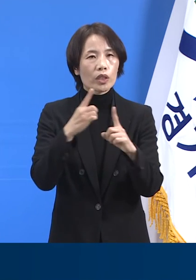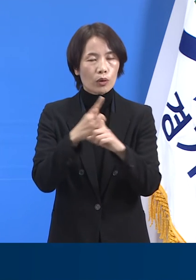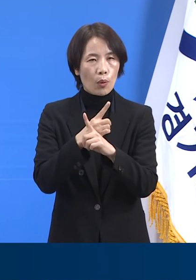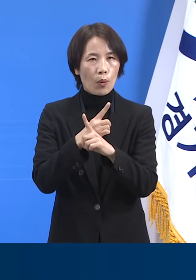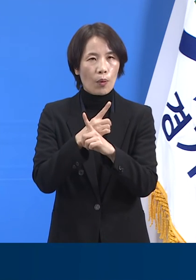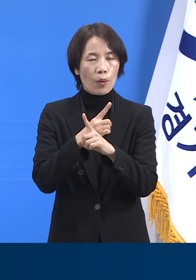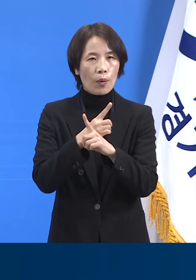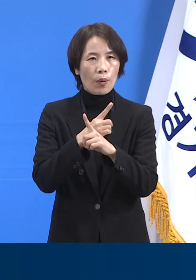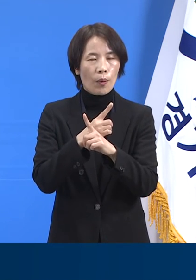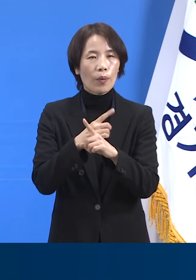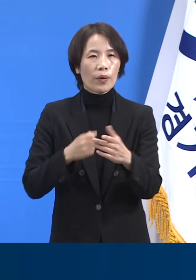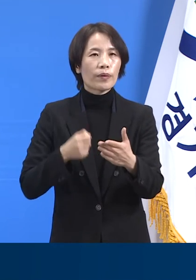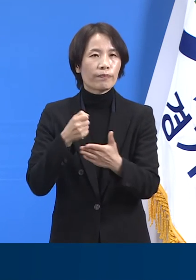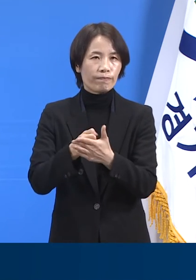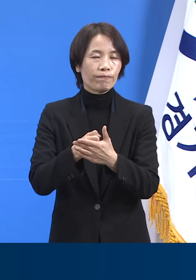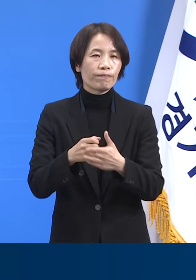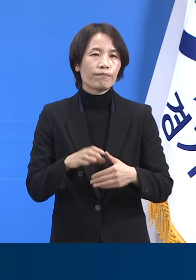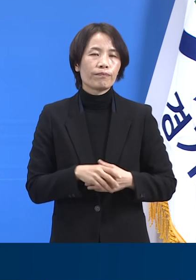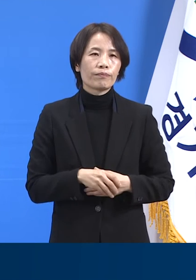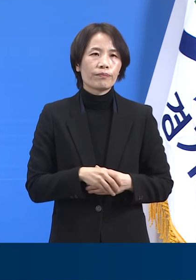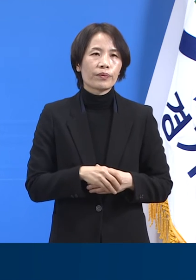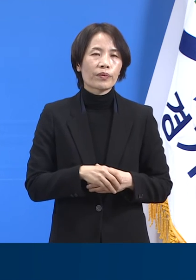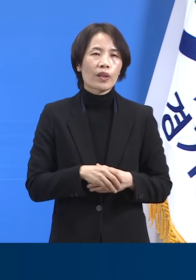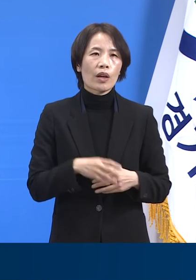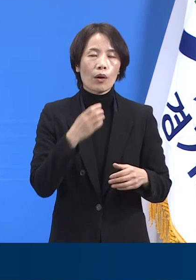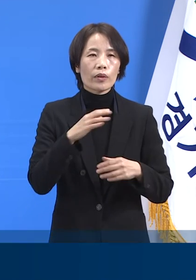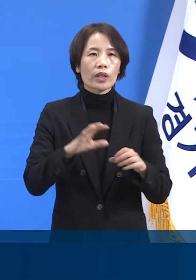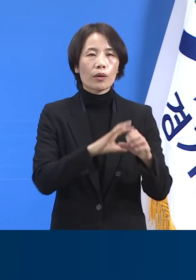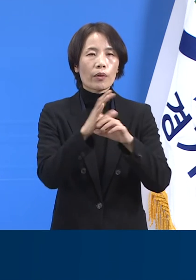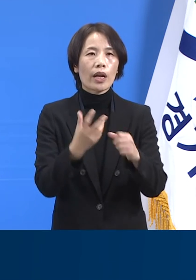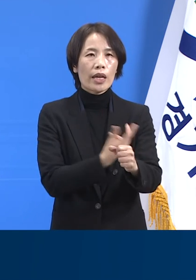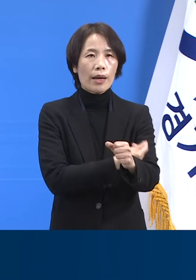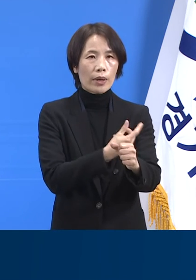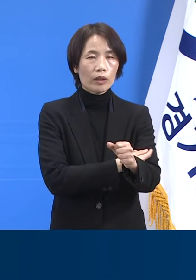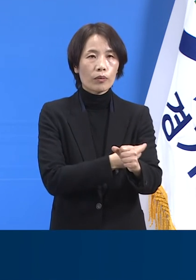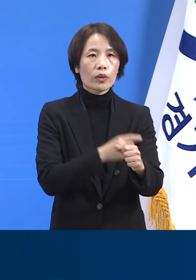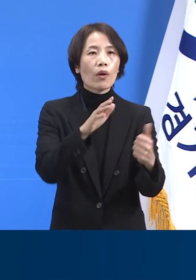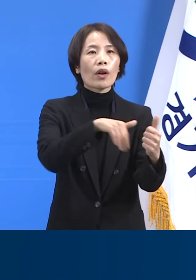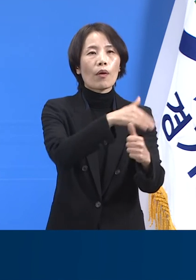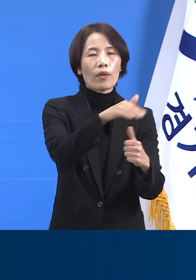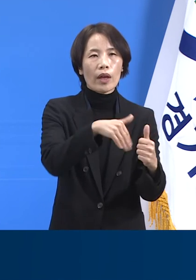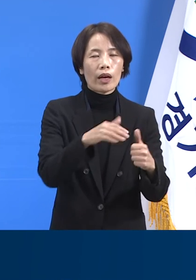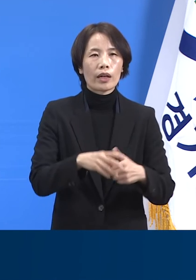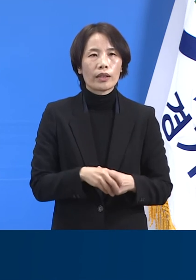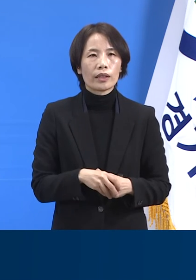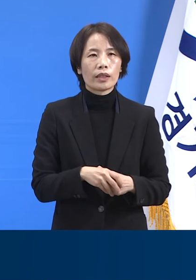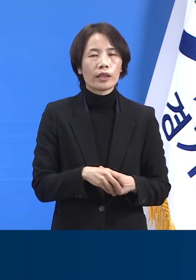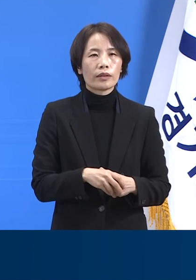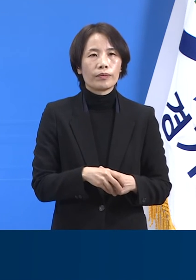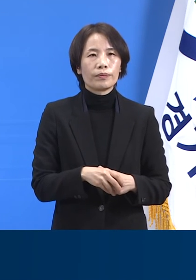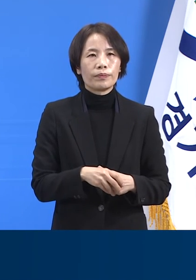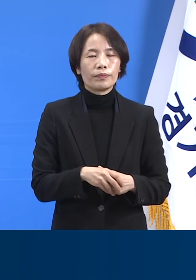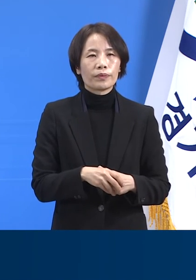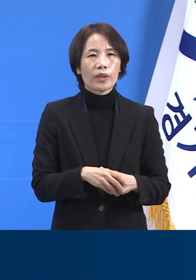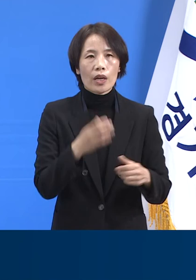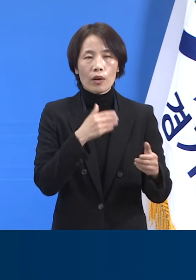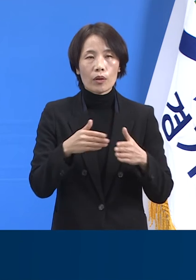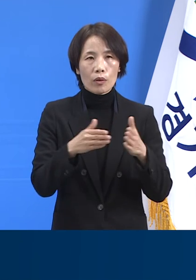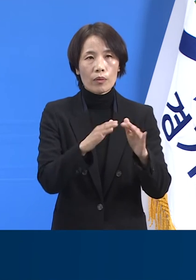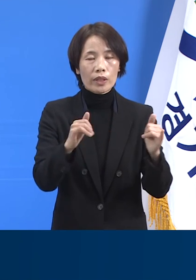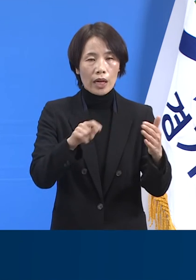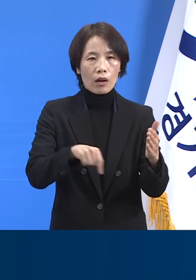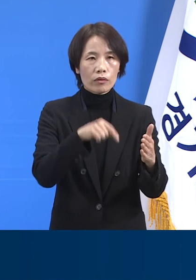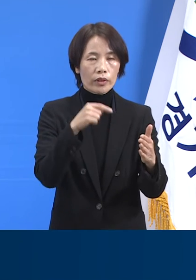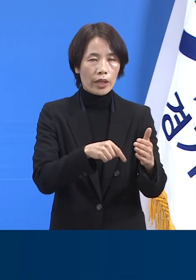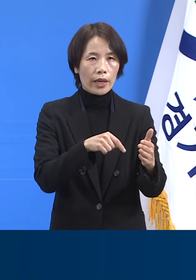지금 배정되고 있습니다. 다음은 경기도 코로나19 예방접종 현황입니다. 11월 23일 0시 기준 경기도민